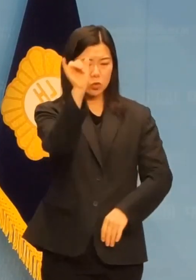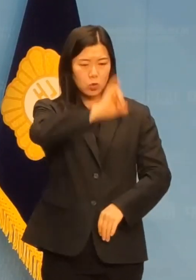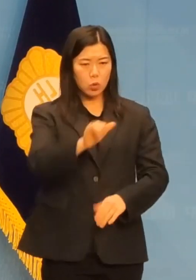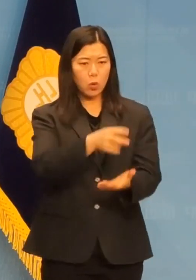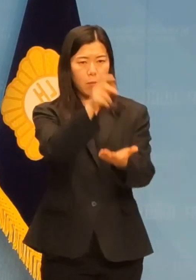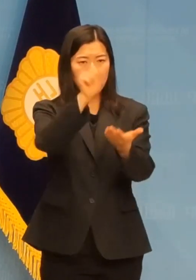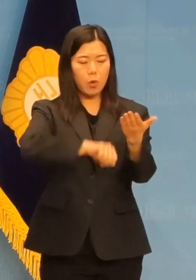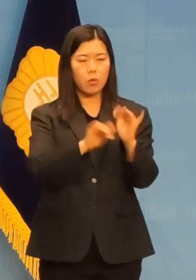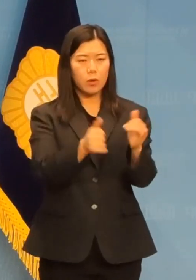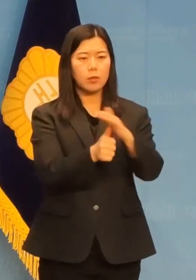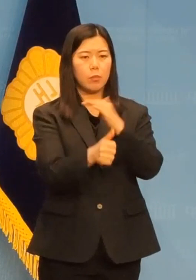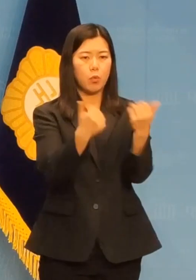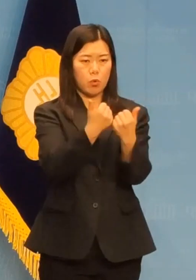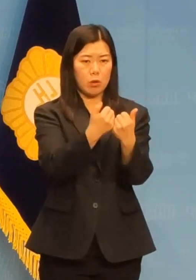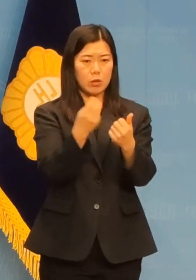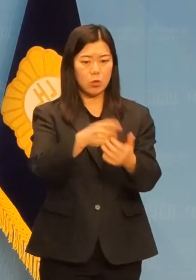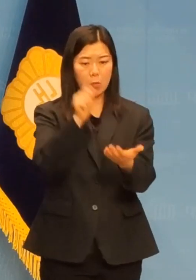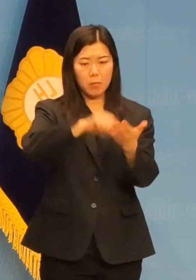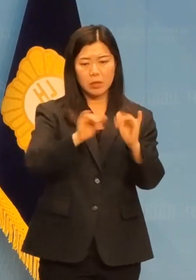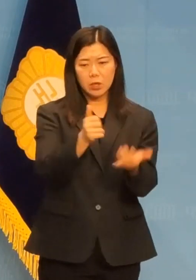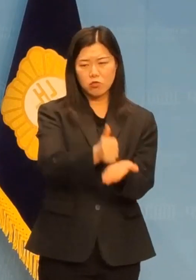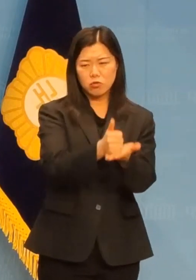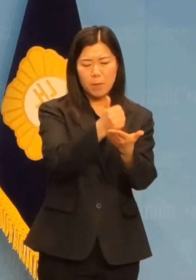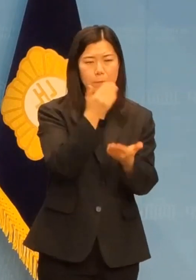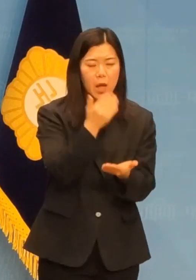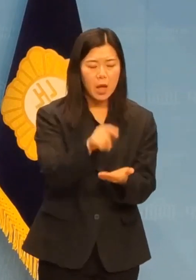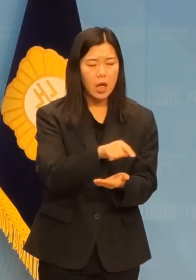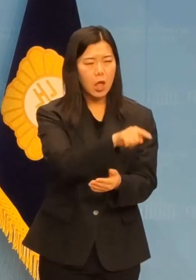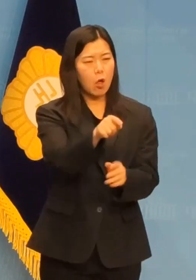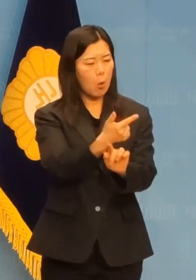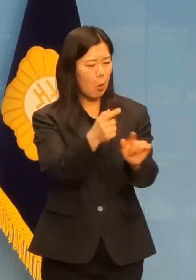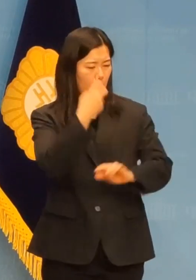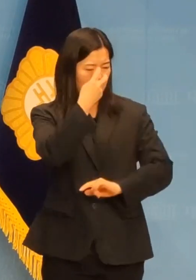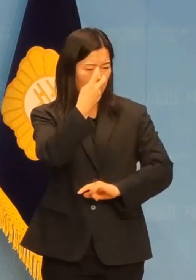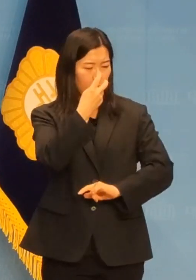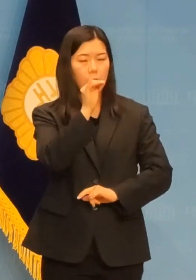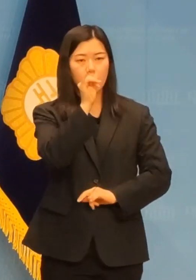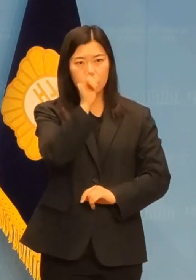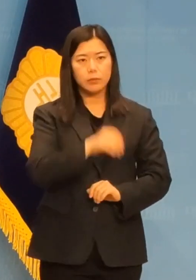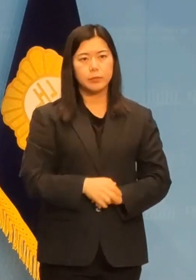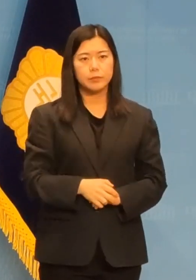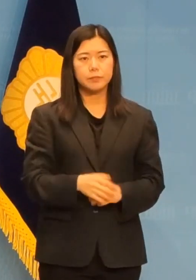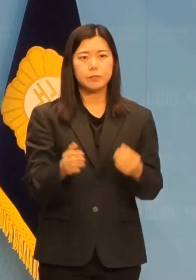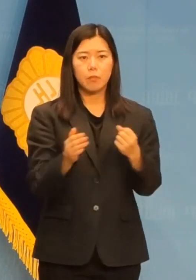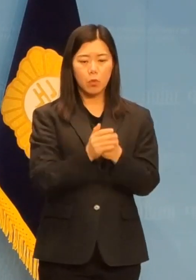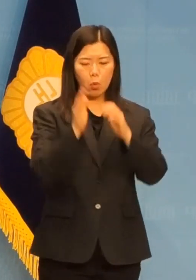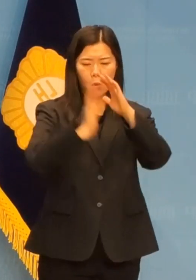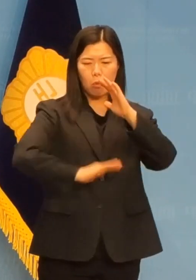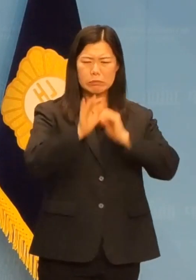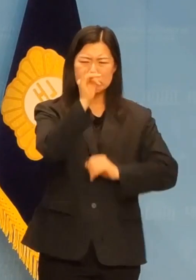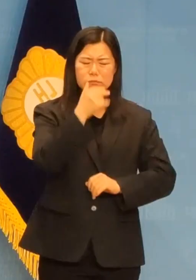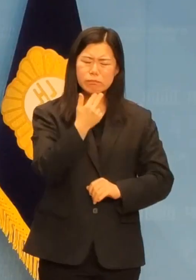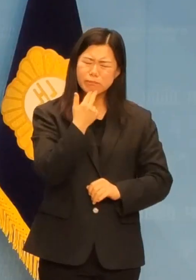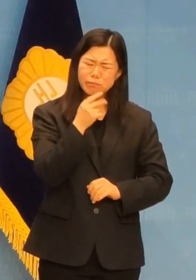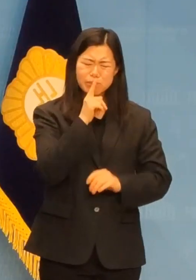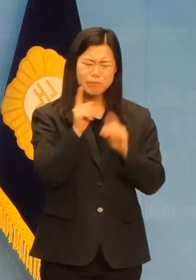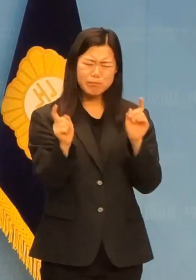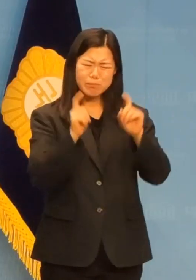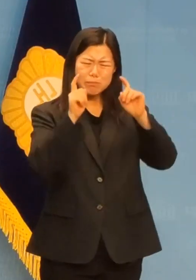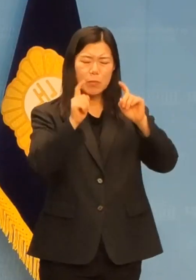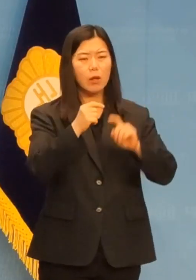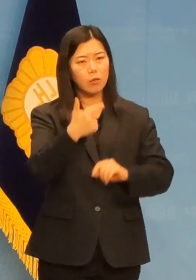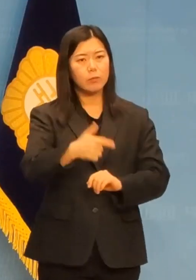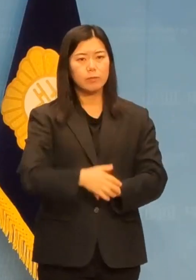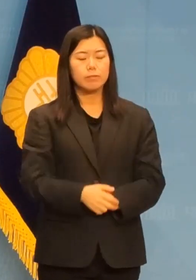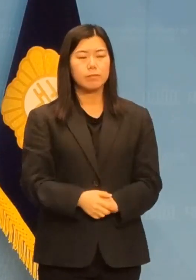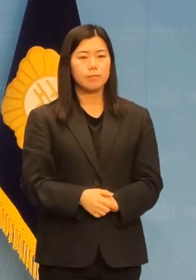대표회의가 판사 추천에 관여하는 방안까지 검토되고 있다는 점에서 공정성 논란은 불보듯